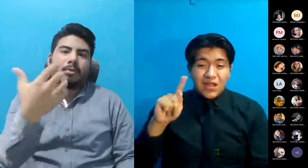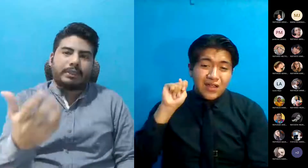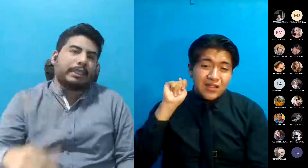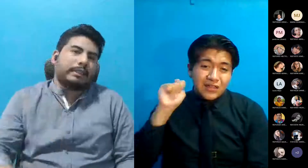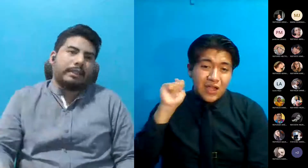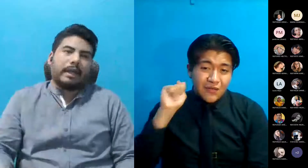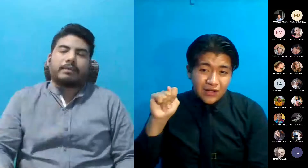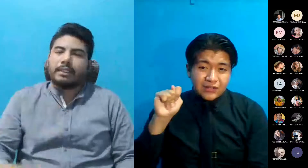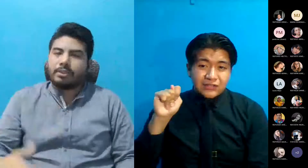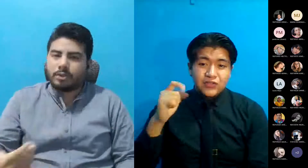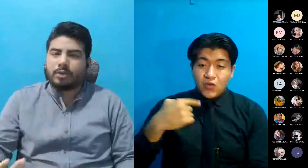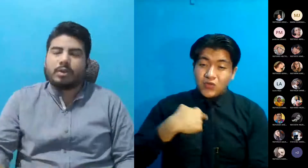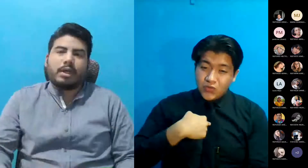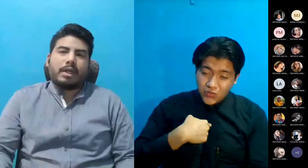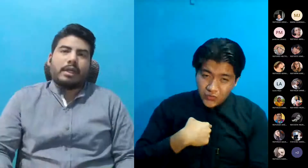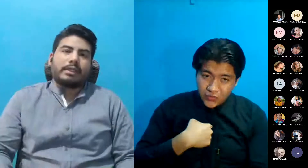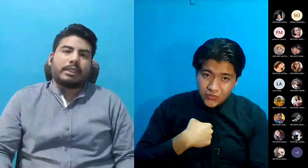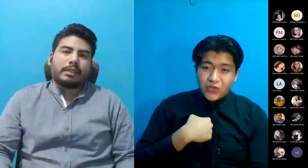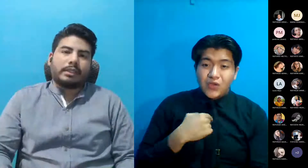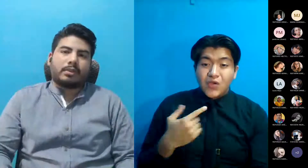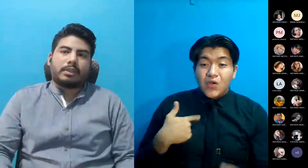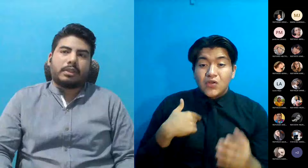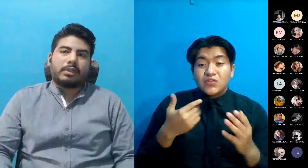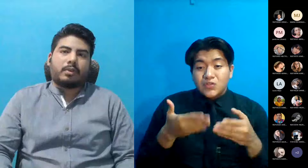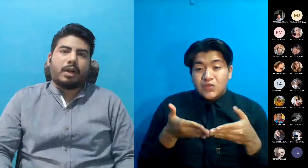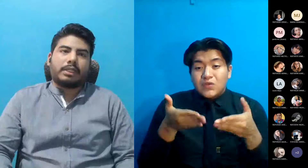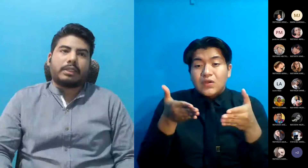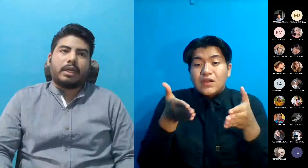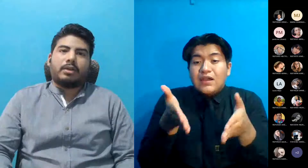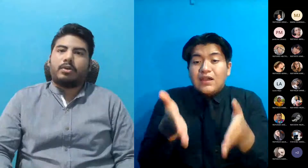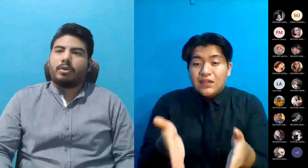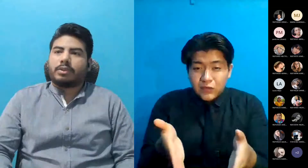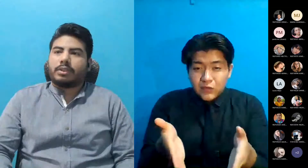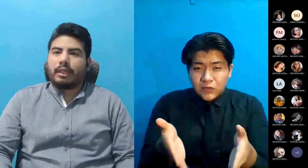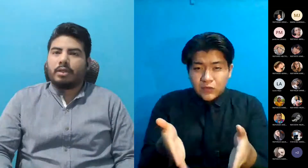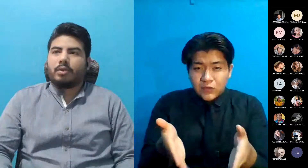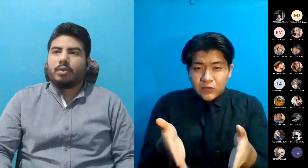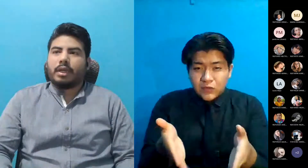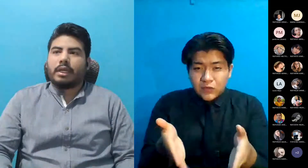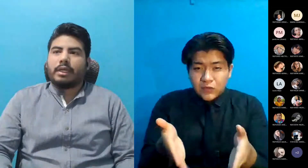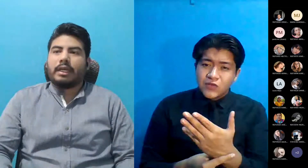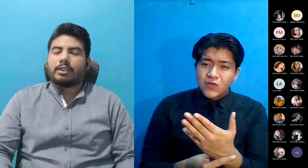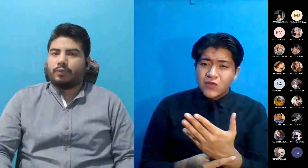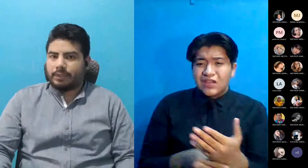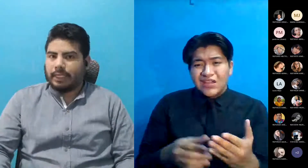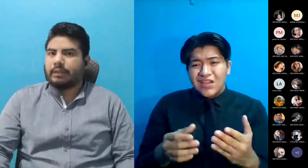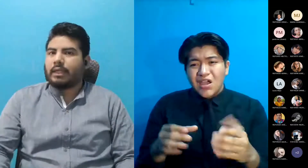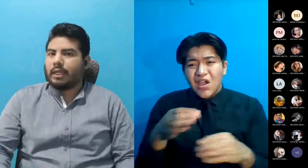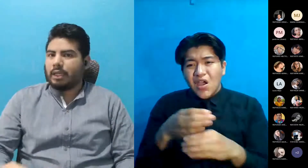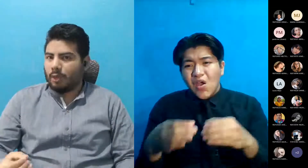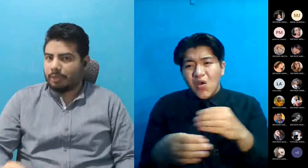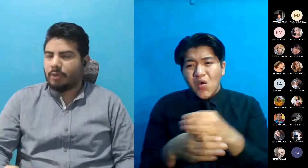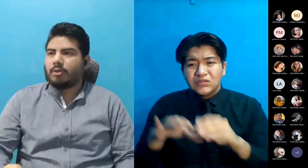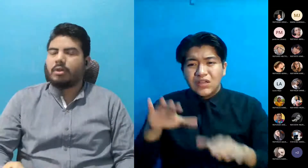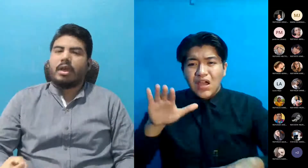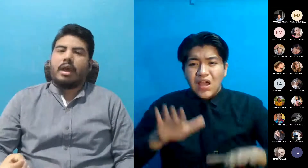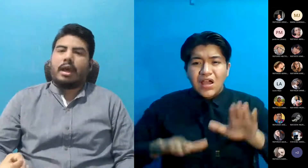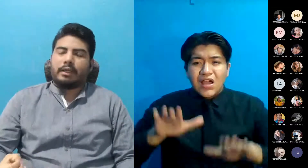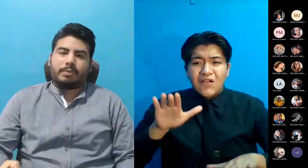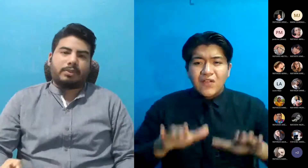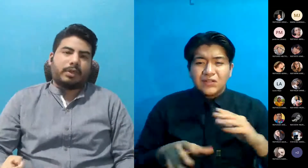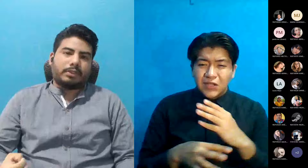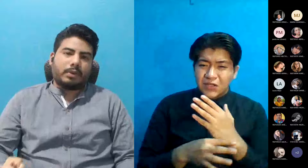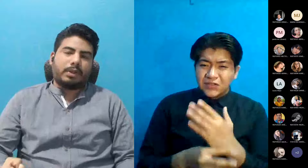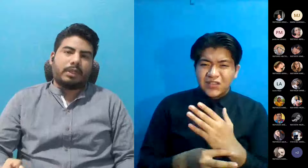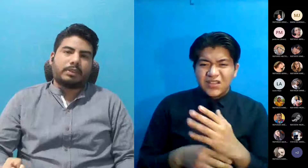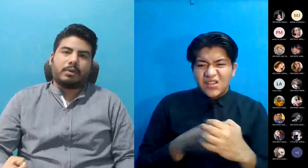ha estado presente, ha visto ciertas cosas de las cuales no se ha dado la suficiente educación